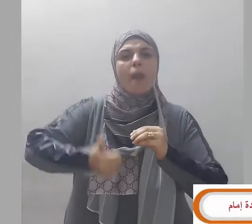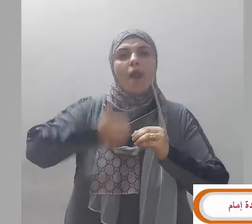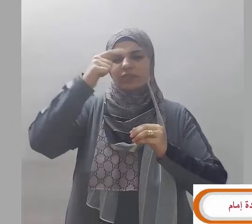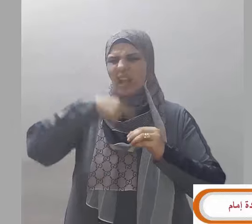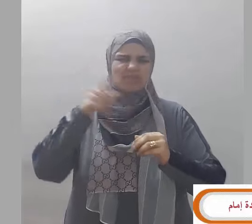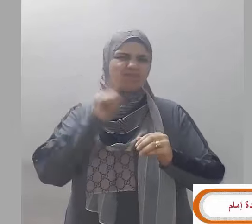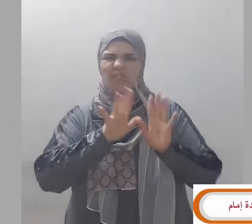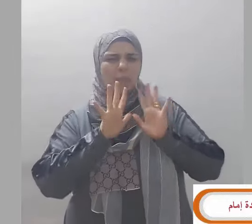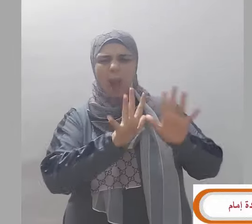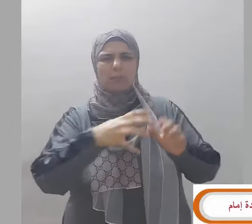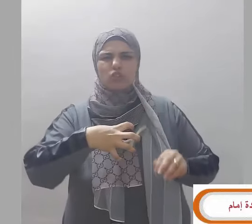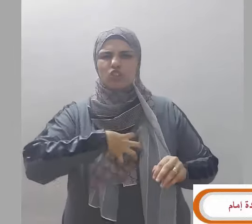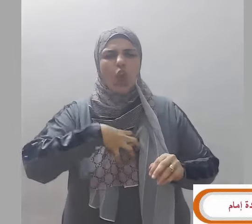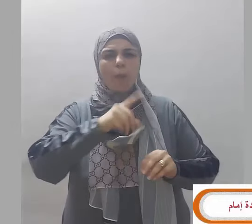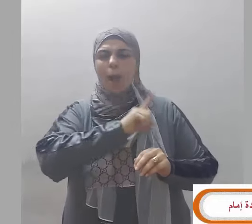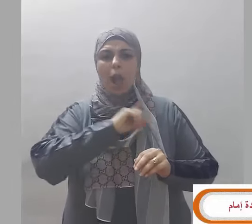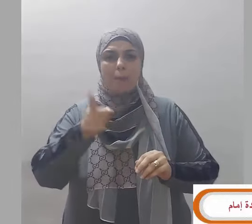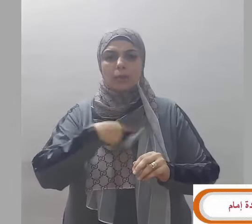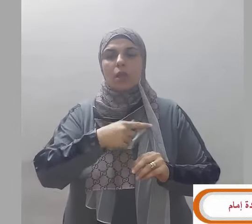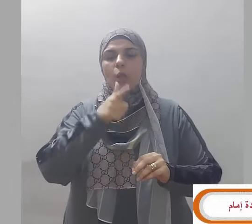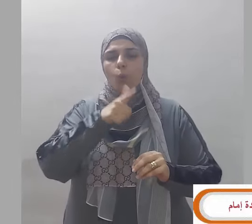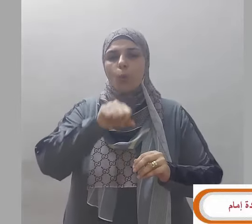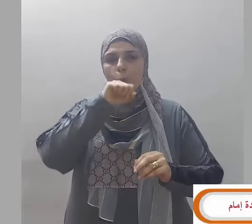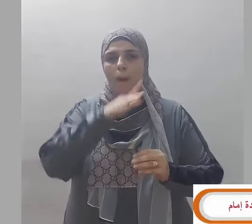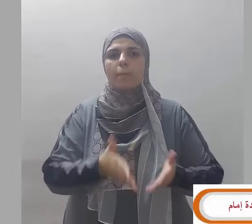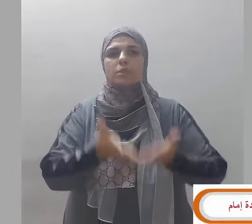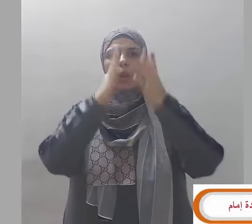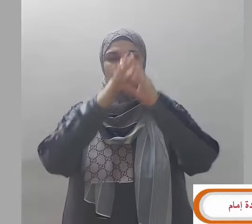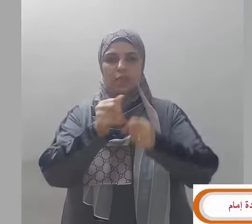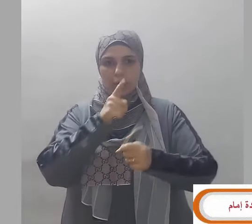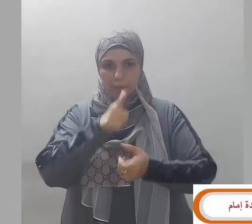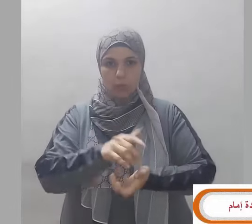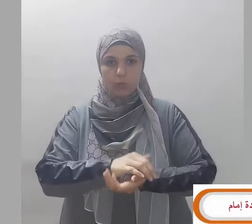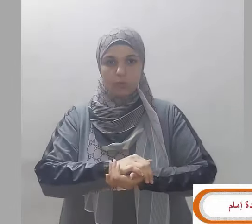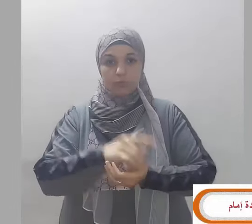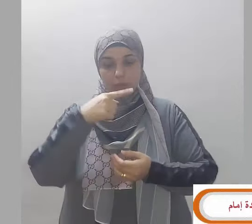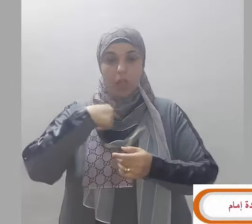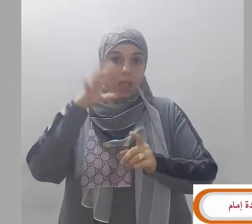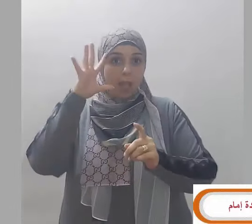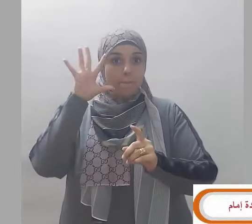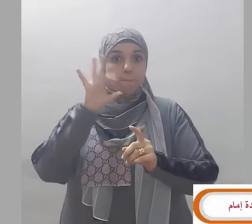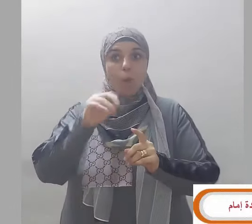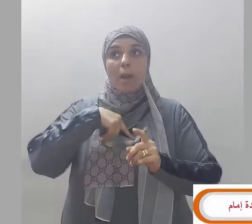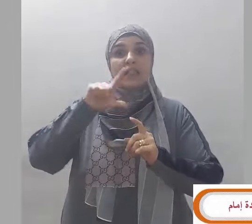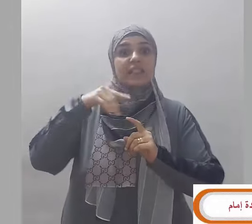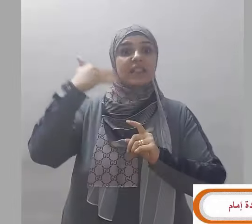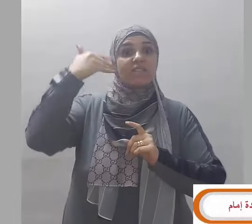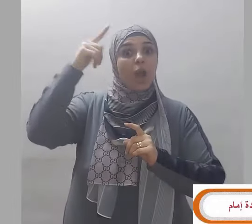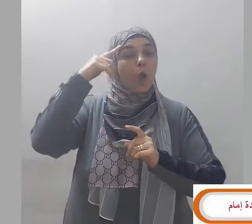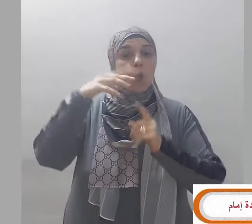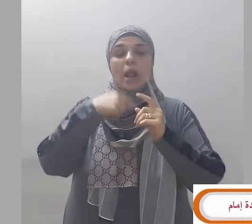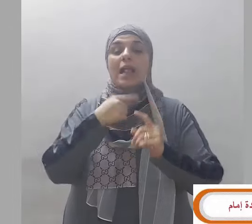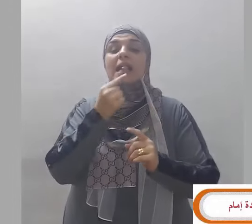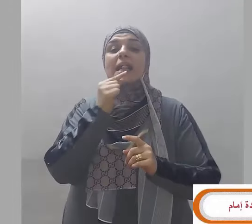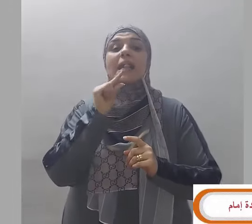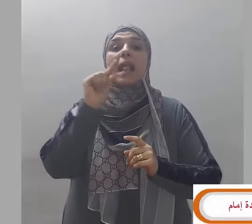التشاؤم، حيث يقول صلى الله عليه وسلم: ويعجبني الفعل، الكلمة الحسنة، الكلمة